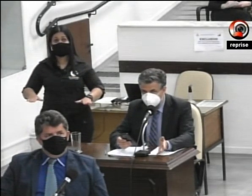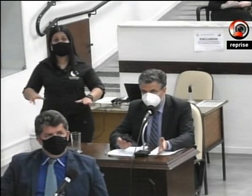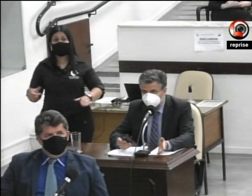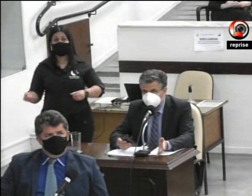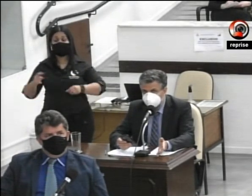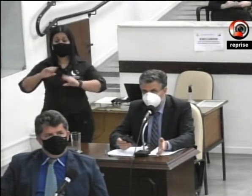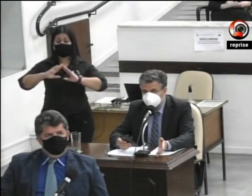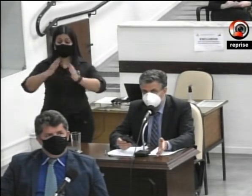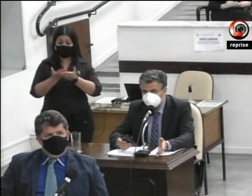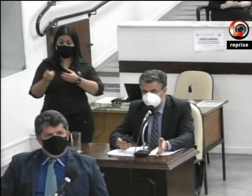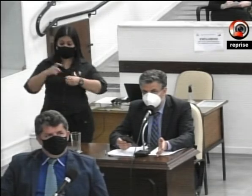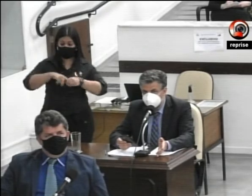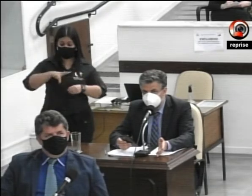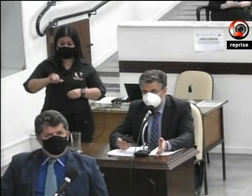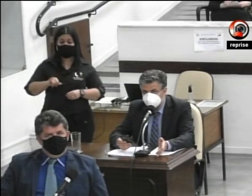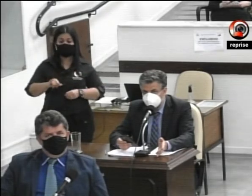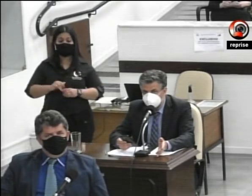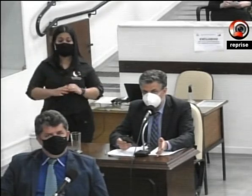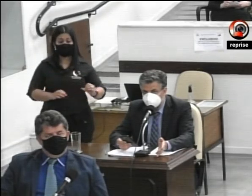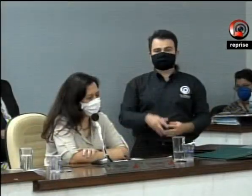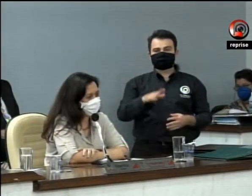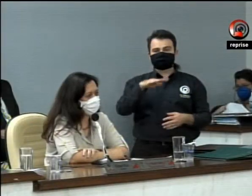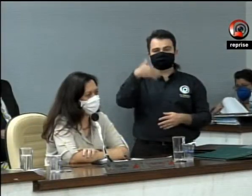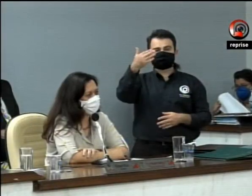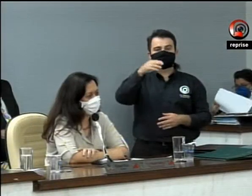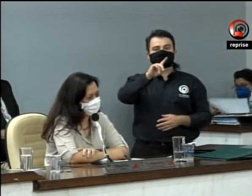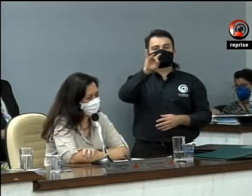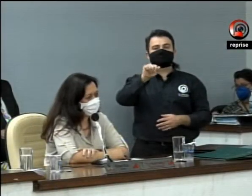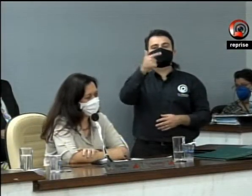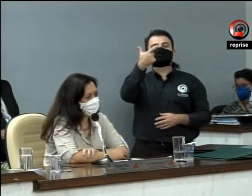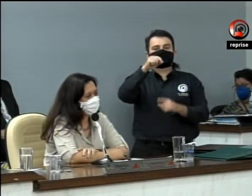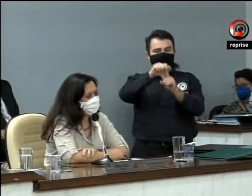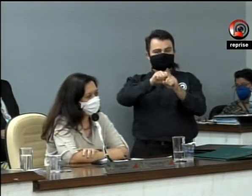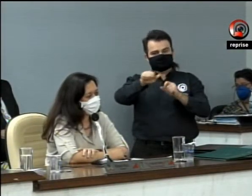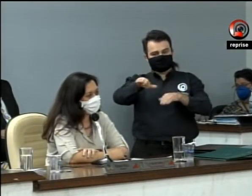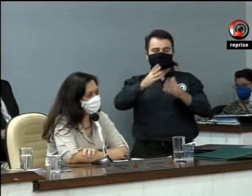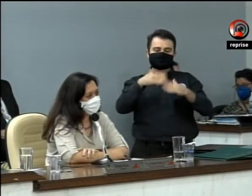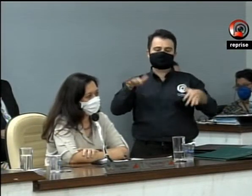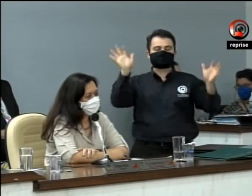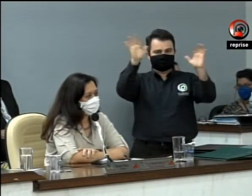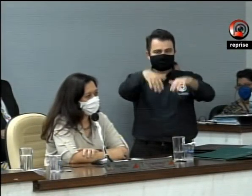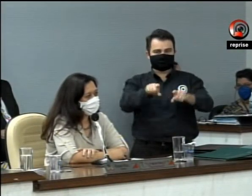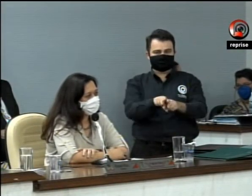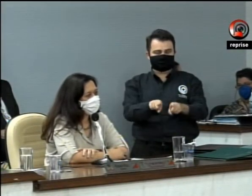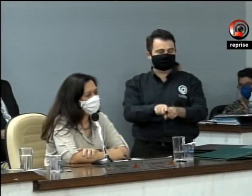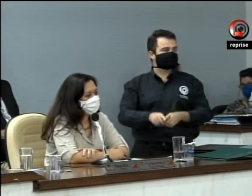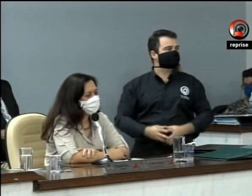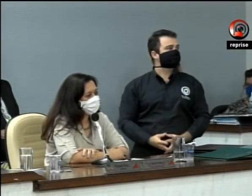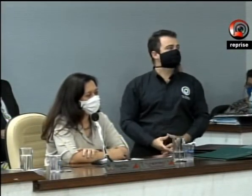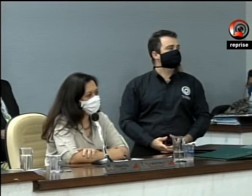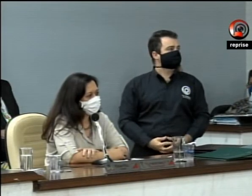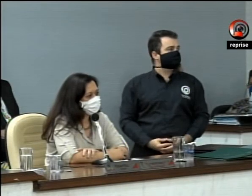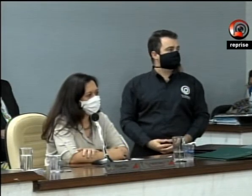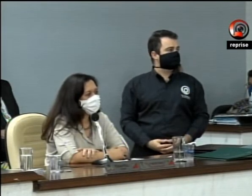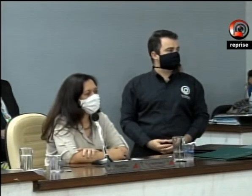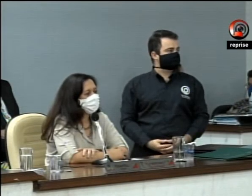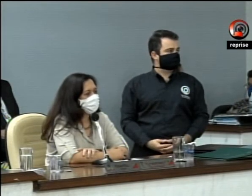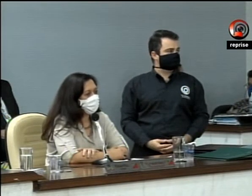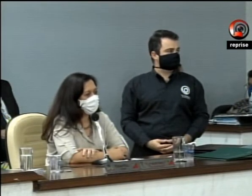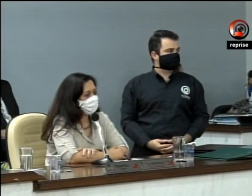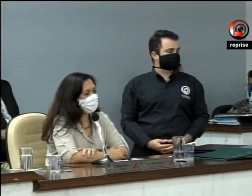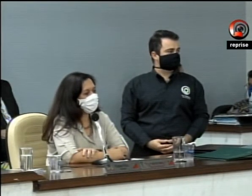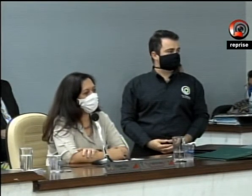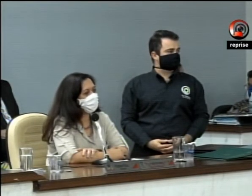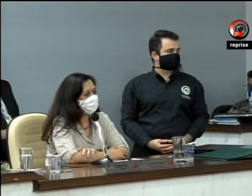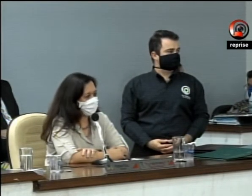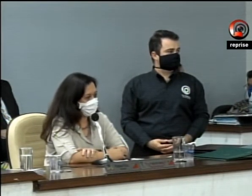também? Sim, a partir do dia 20 de setembro. E qual é o protocolo? Foi produzido um protocolo ou continua sem protocolo para retorno às